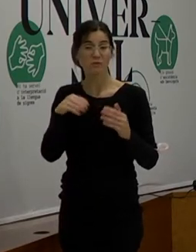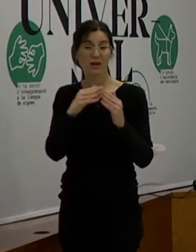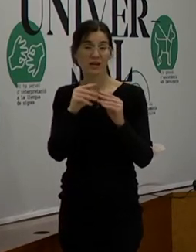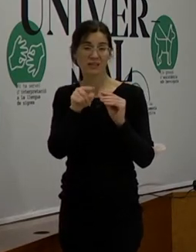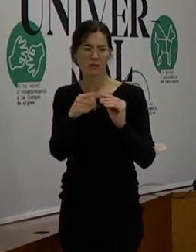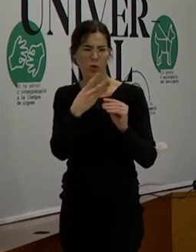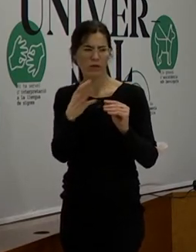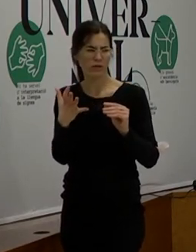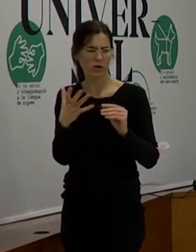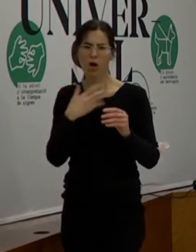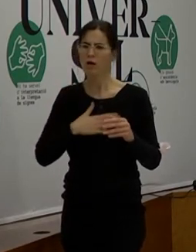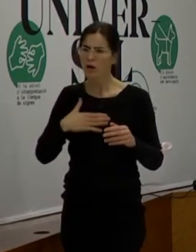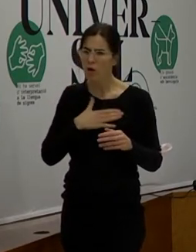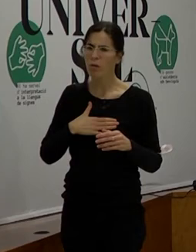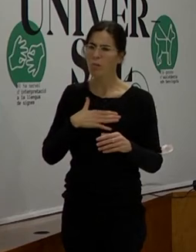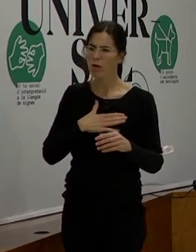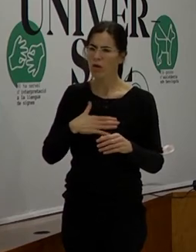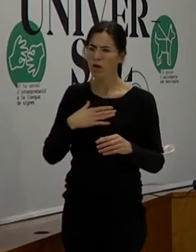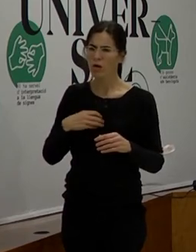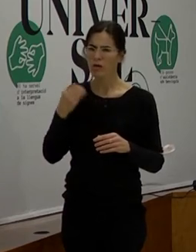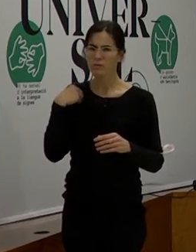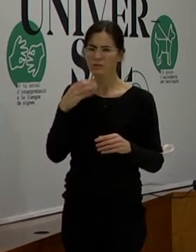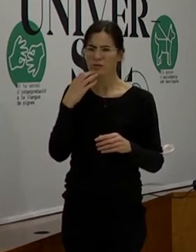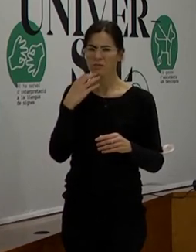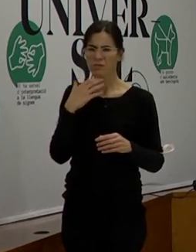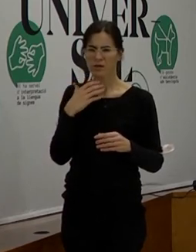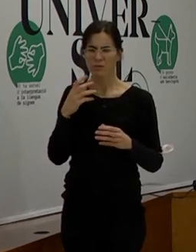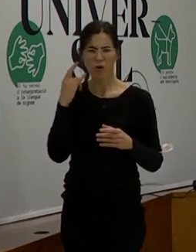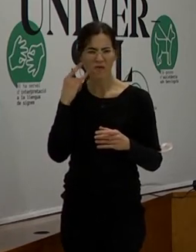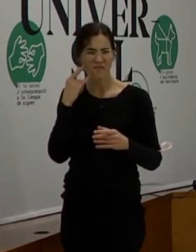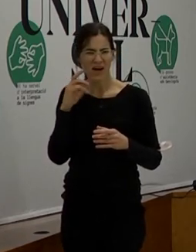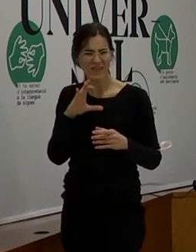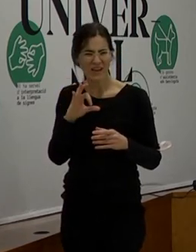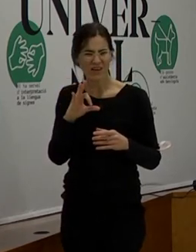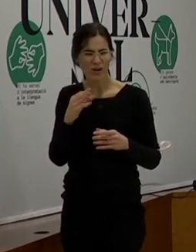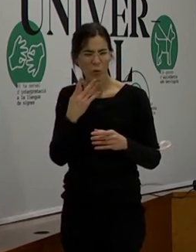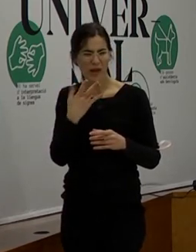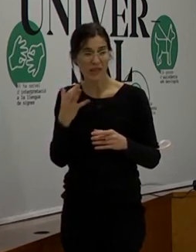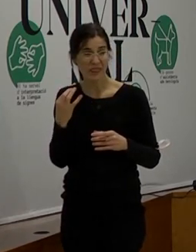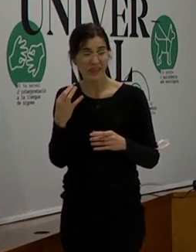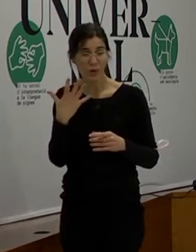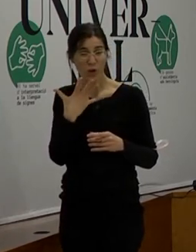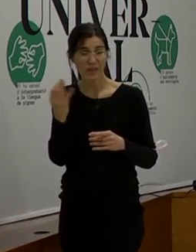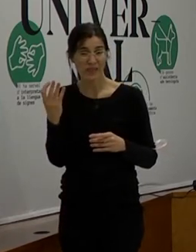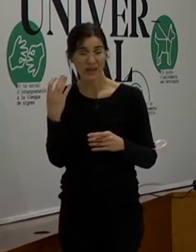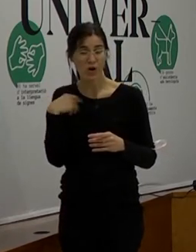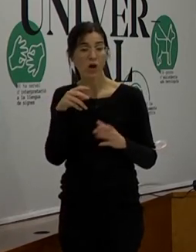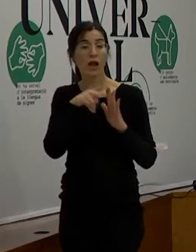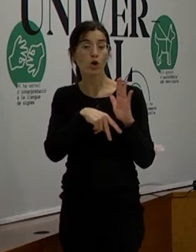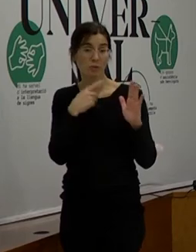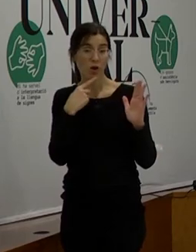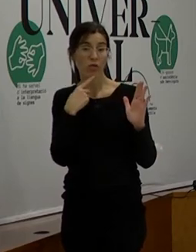45. Oye, qué cómodo. El váter a 45, lo dice la norma. Lo dice la norma.